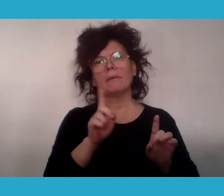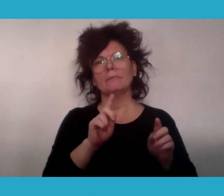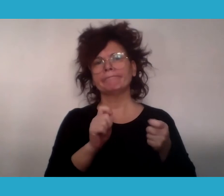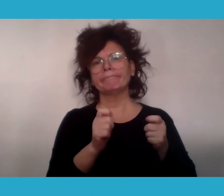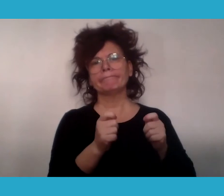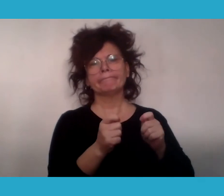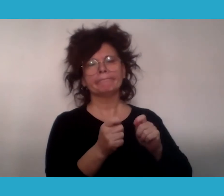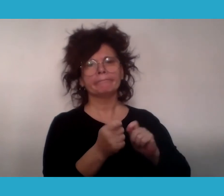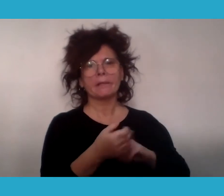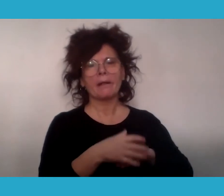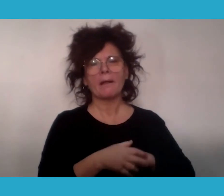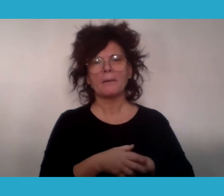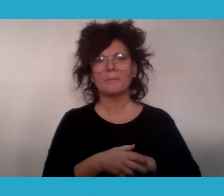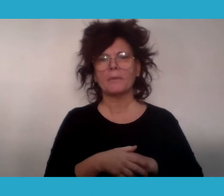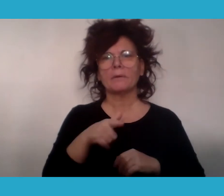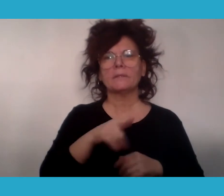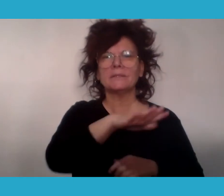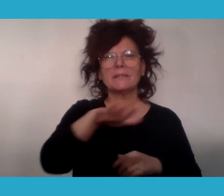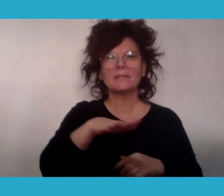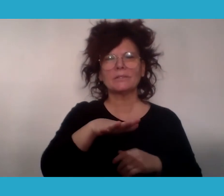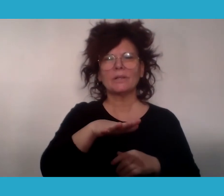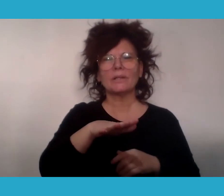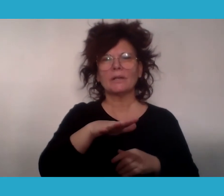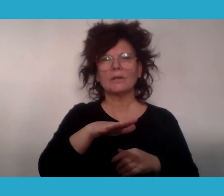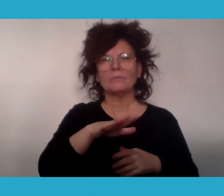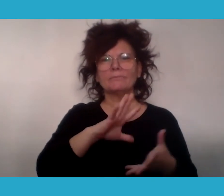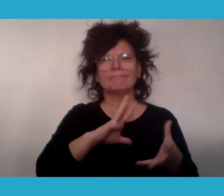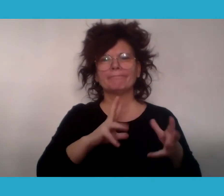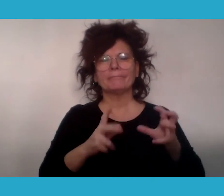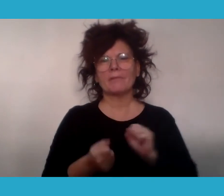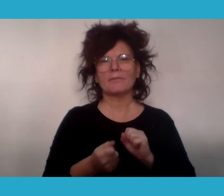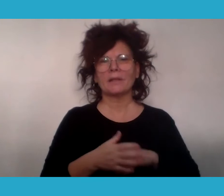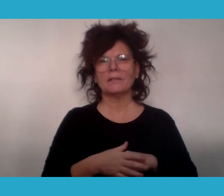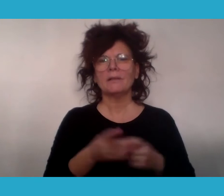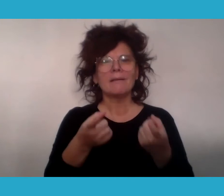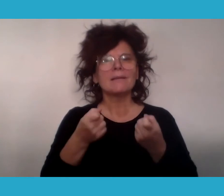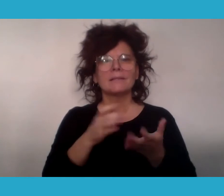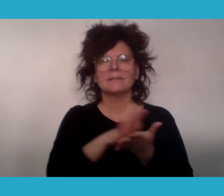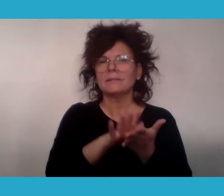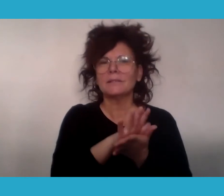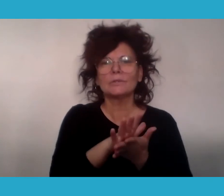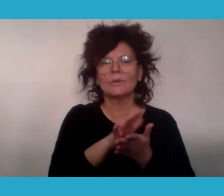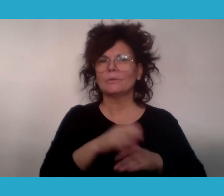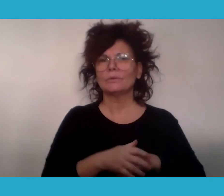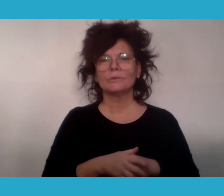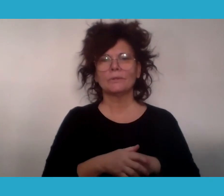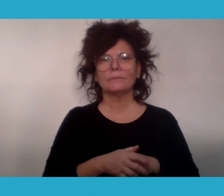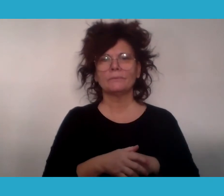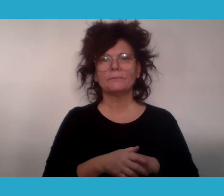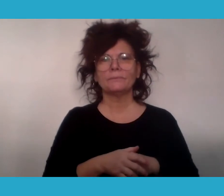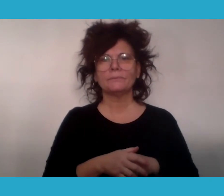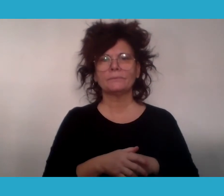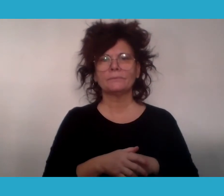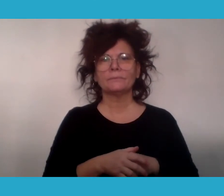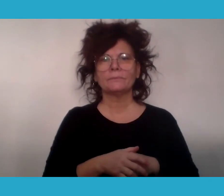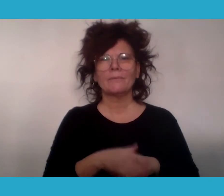estudio de impacto ambiental, sino que se encuentra más afectado. Necesita remediación y se trata del bien común, que debe